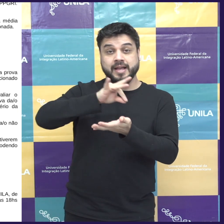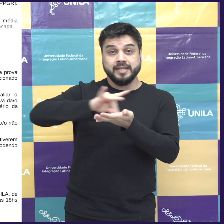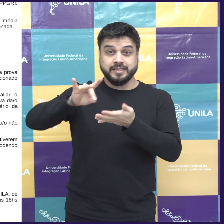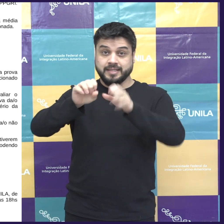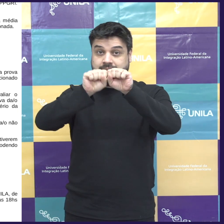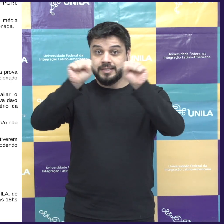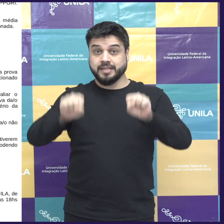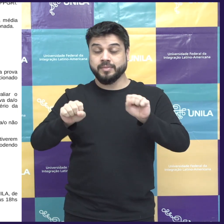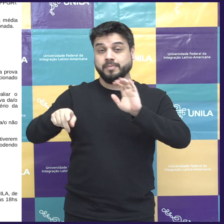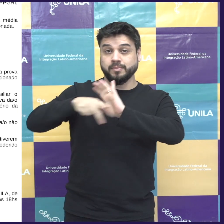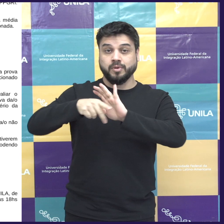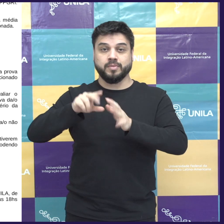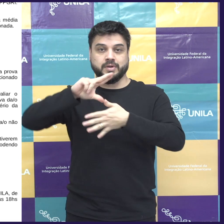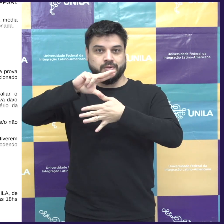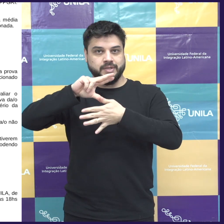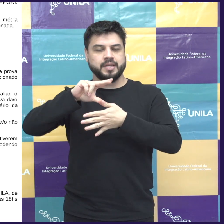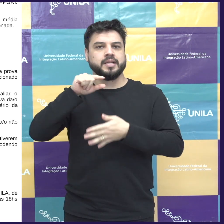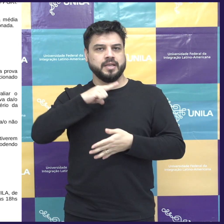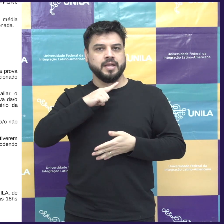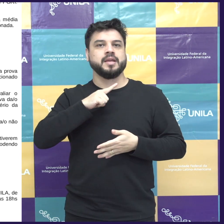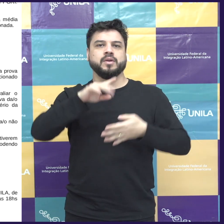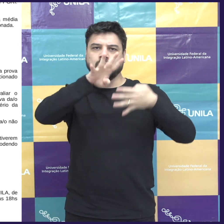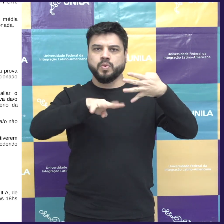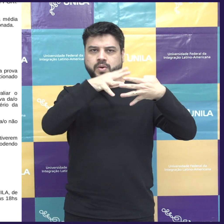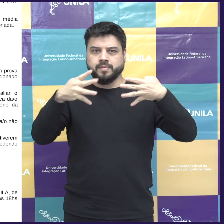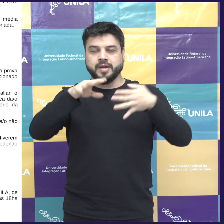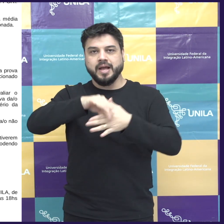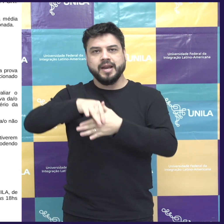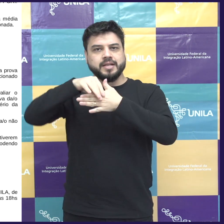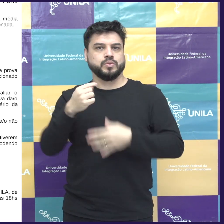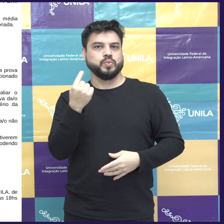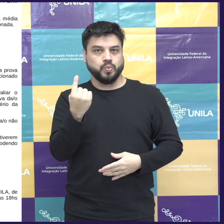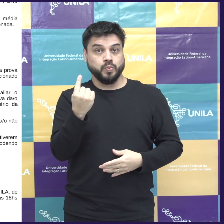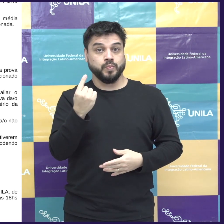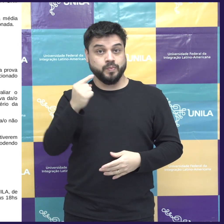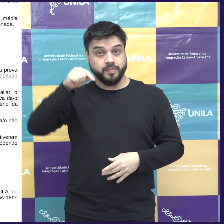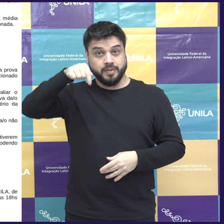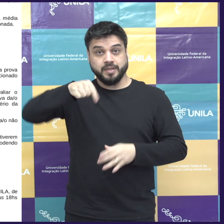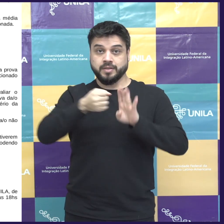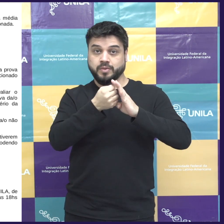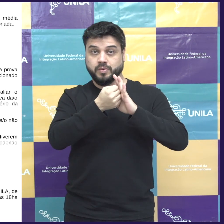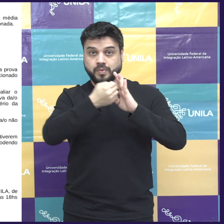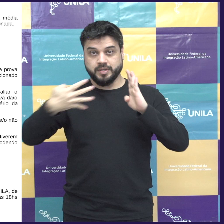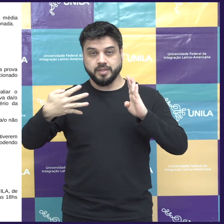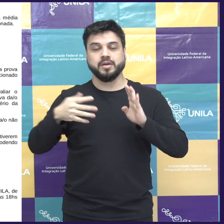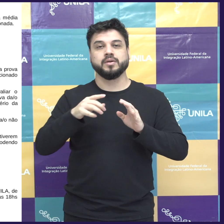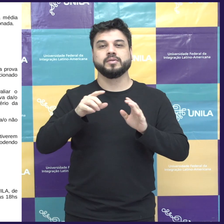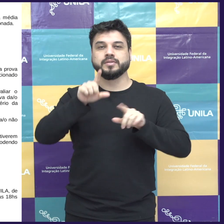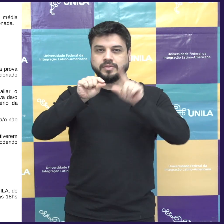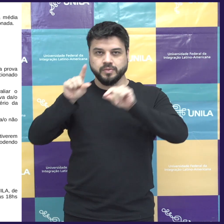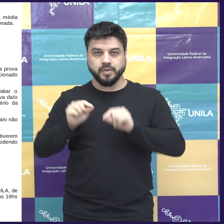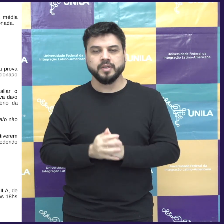de acordo com o cronograma, anexo 1 do presente edital de seleção, das